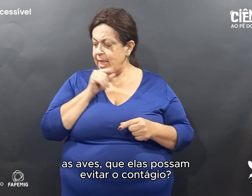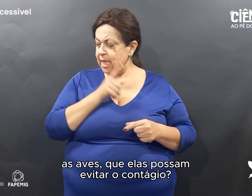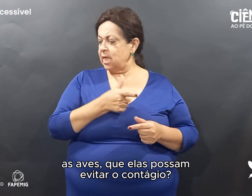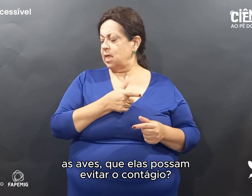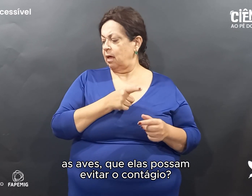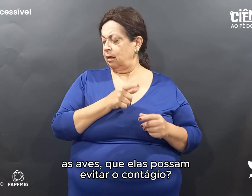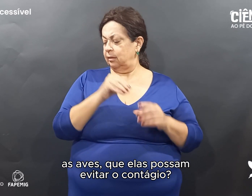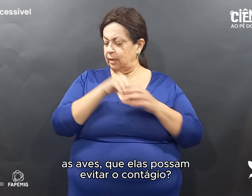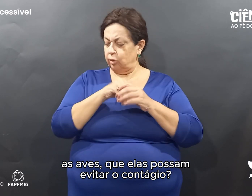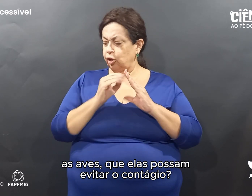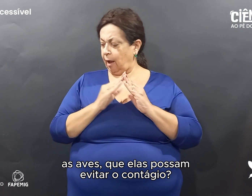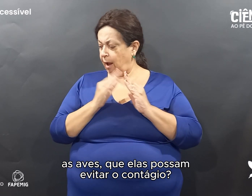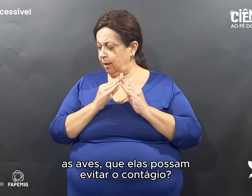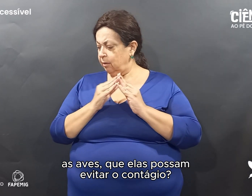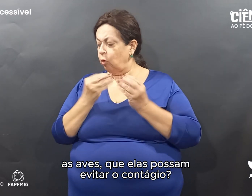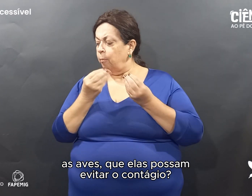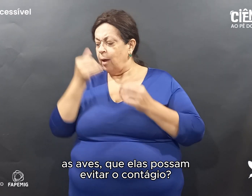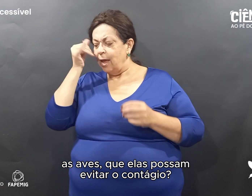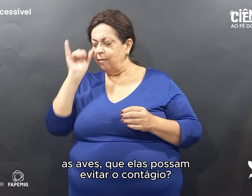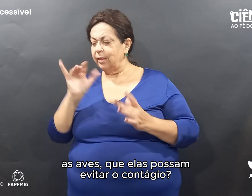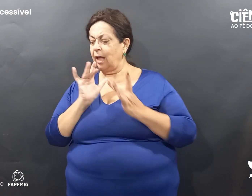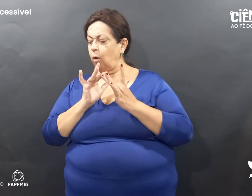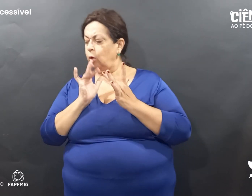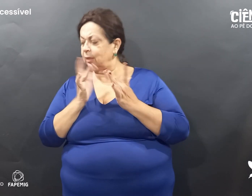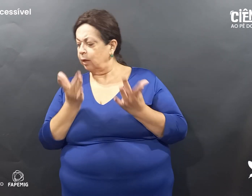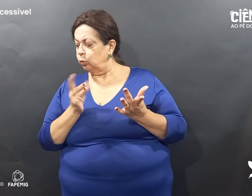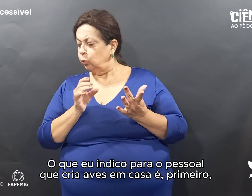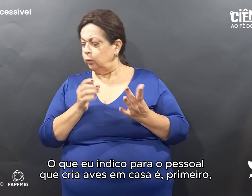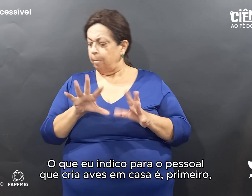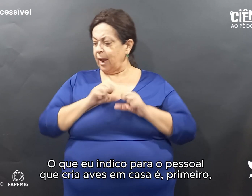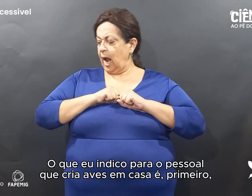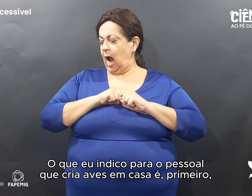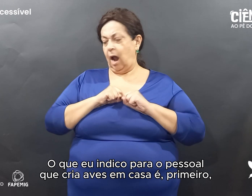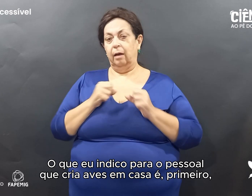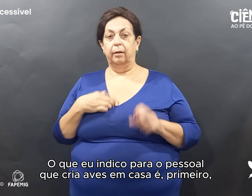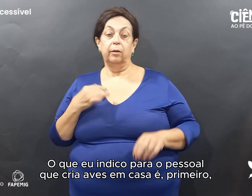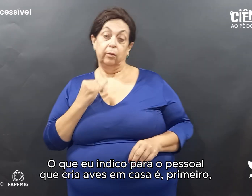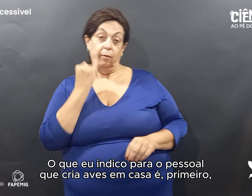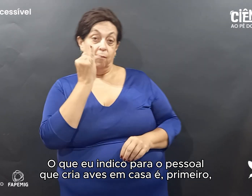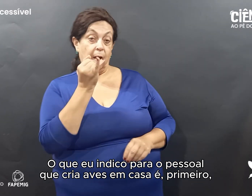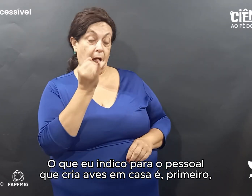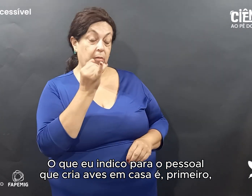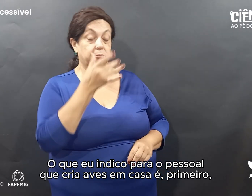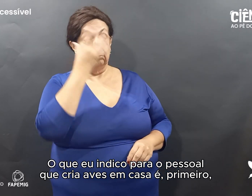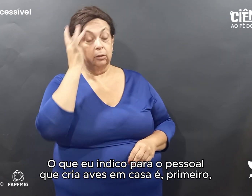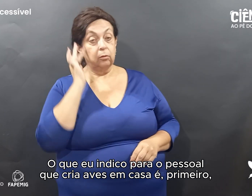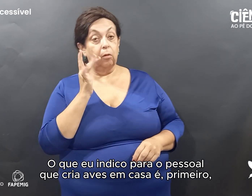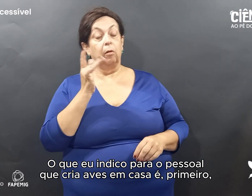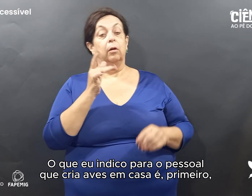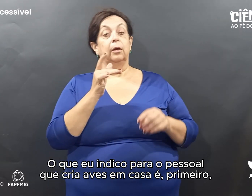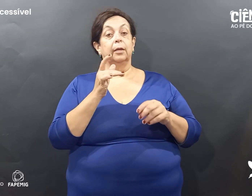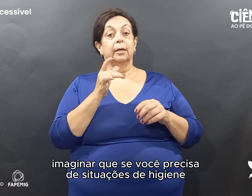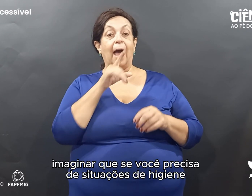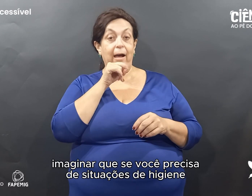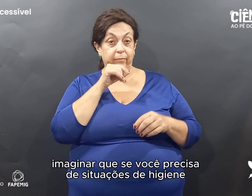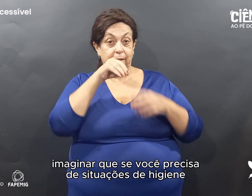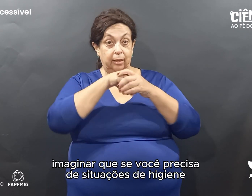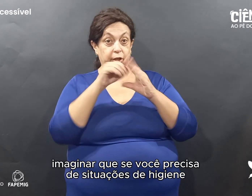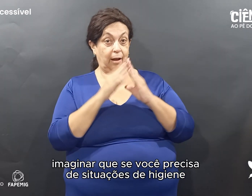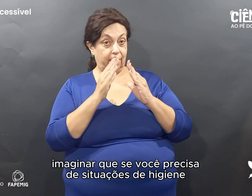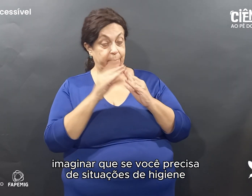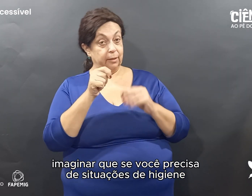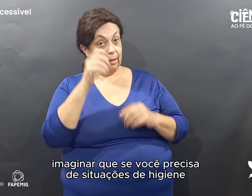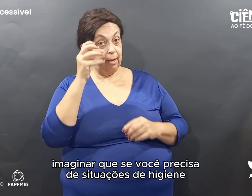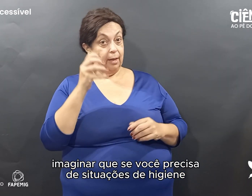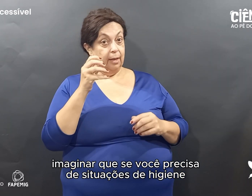elas possam evitar o contágio? O que eu indico para o pessoal que cria aves em casa é, primeiro, imaginar